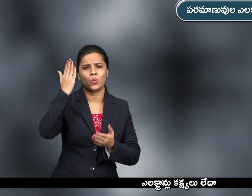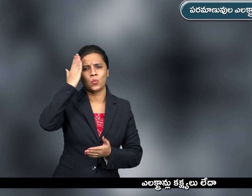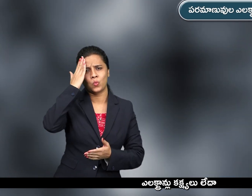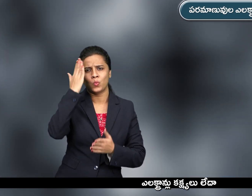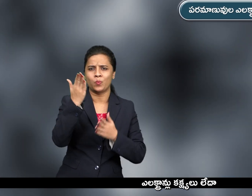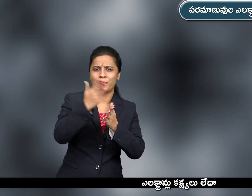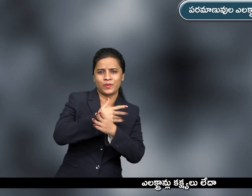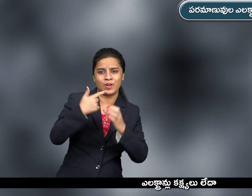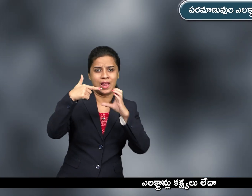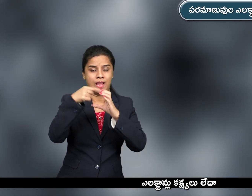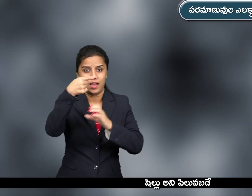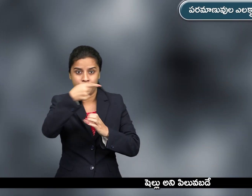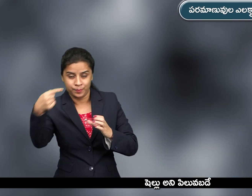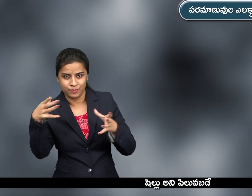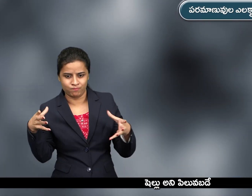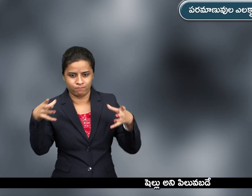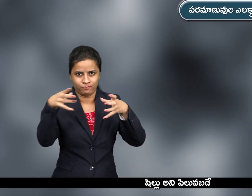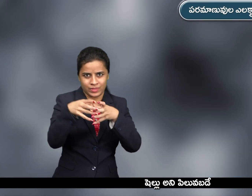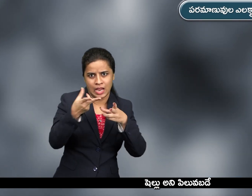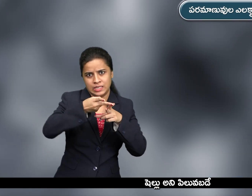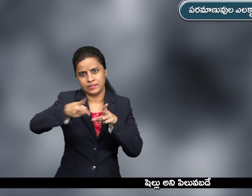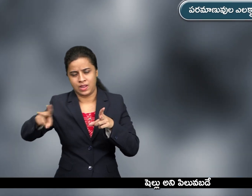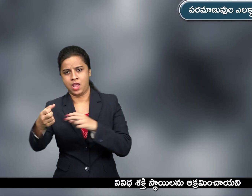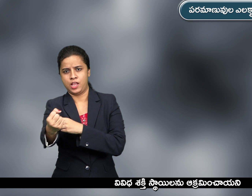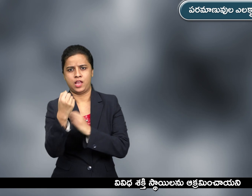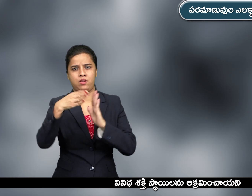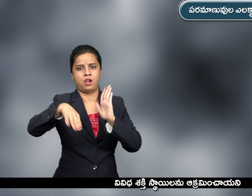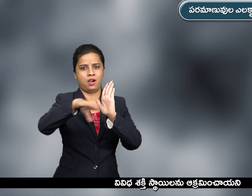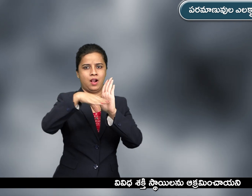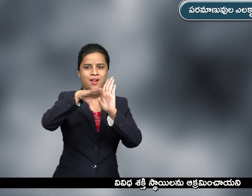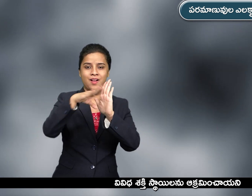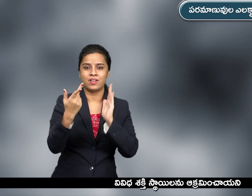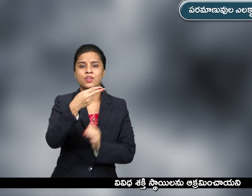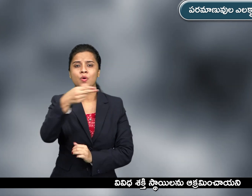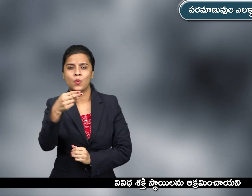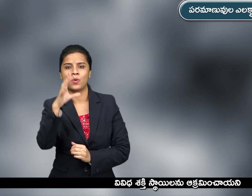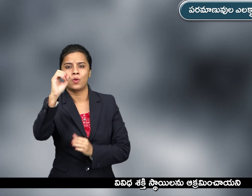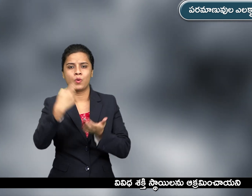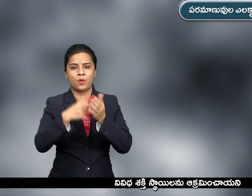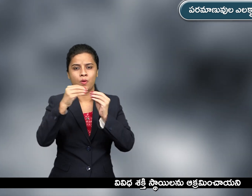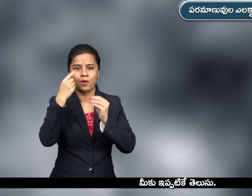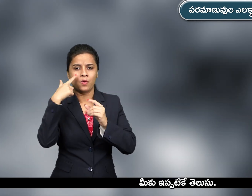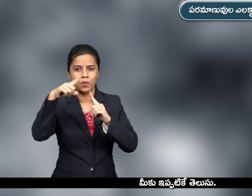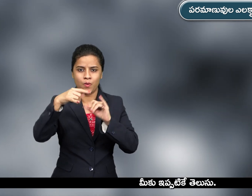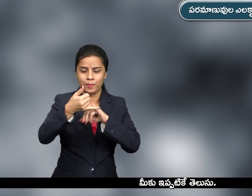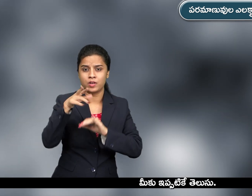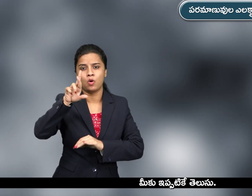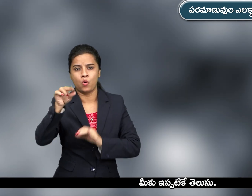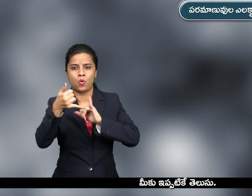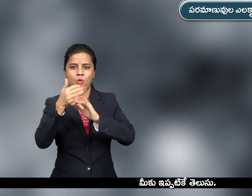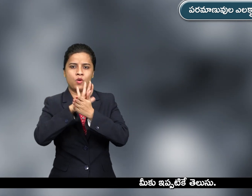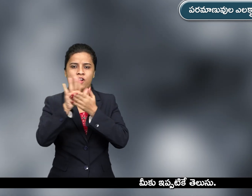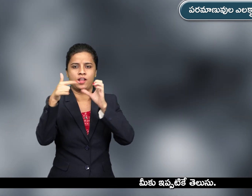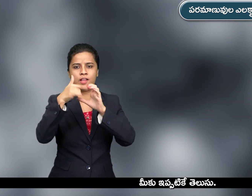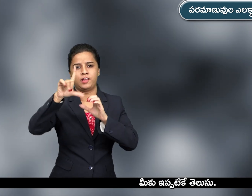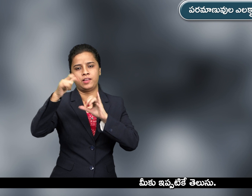ఎలక్ట్రాన్లు కక్షలు లేదా షెల్లు అని పిలువబడే వివిధ శక్తి స్థాయిలను ఆక్రమించాయని మీకు ఇప్పటికే